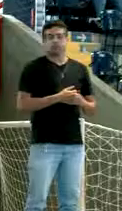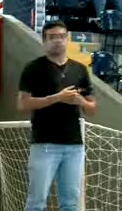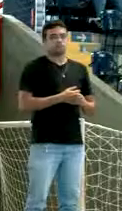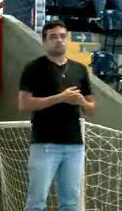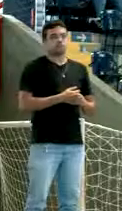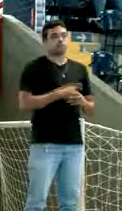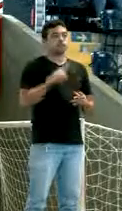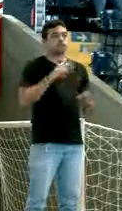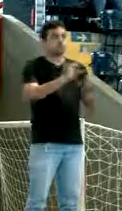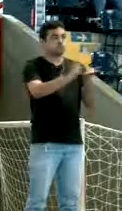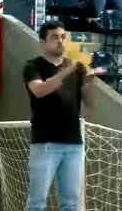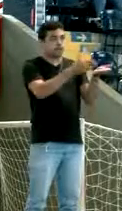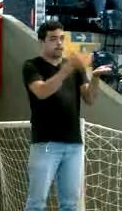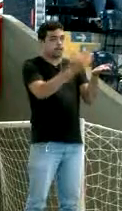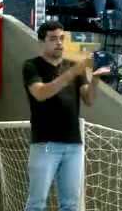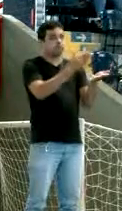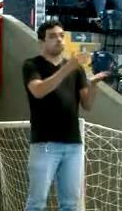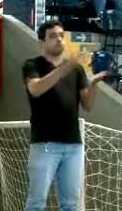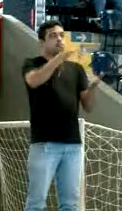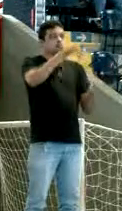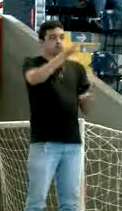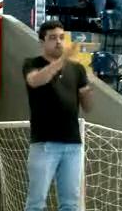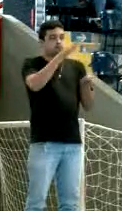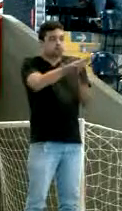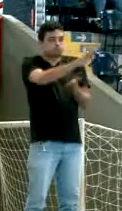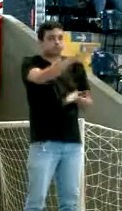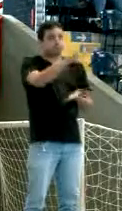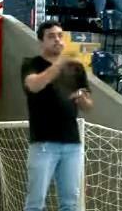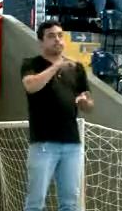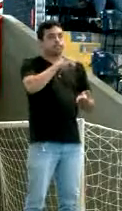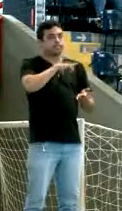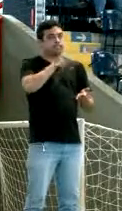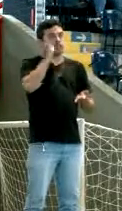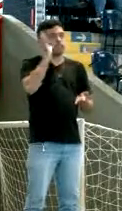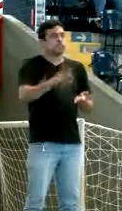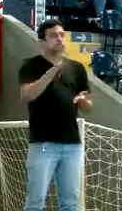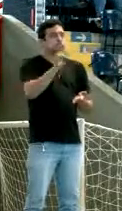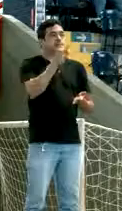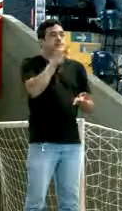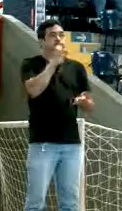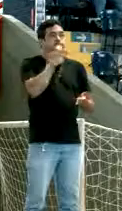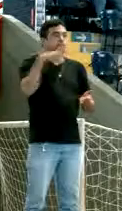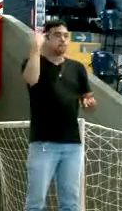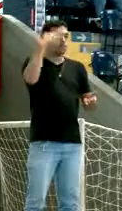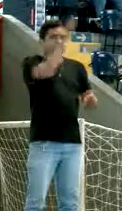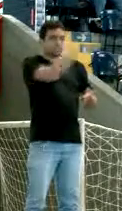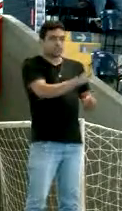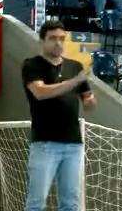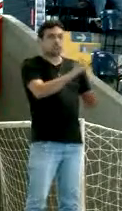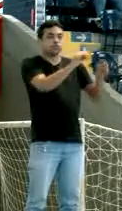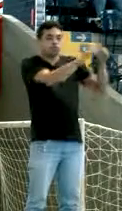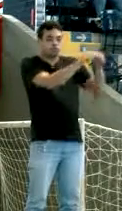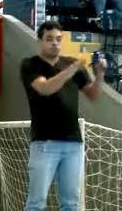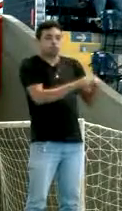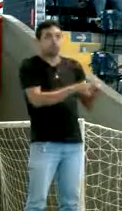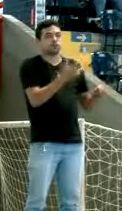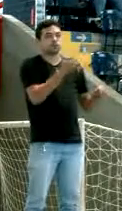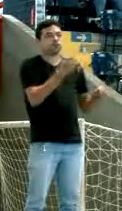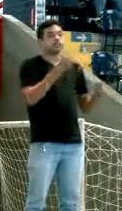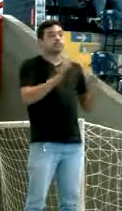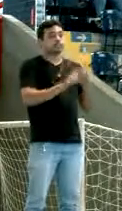Tem um livro que foi lançado em maio deste ano, dizendo que há uma conspiração para destruir a música brasileira.